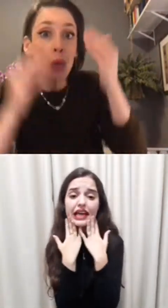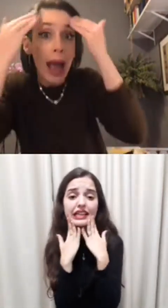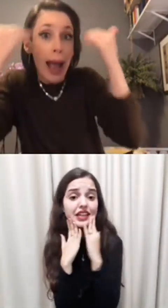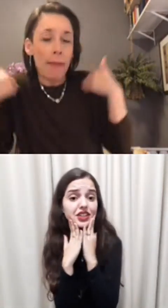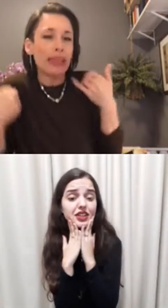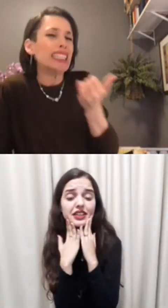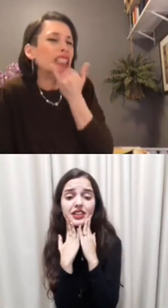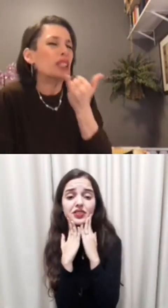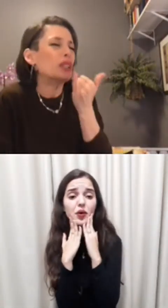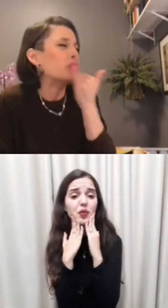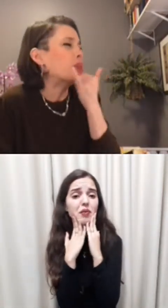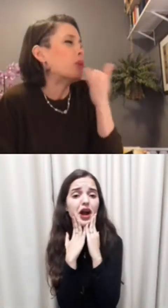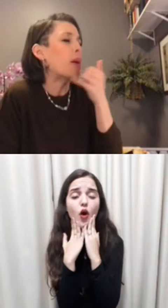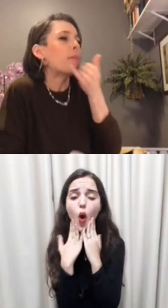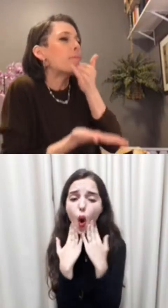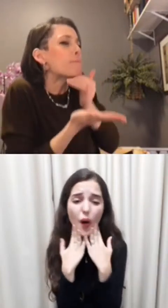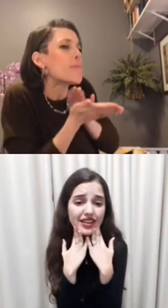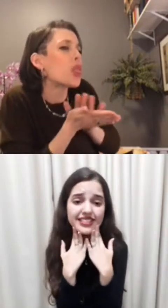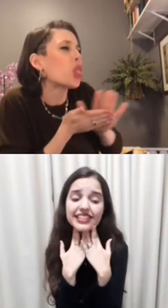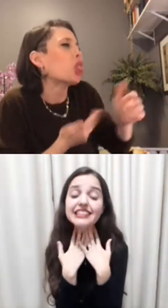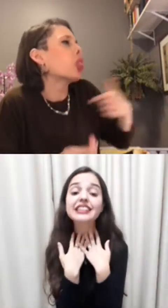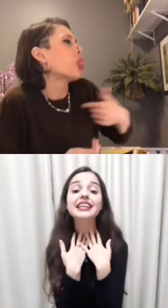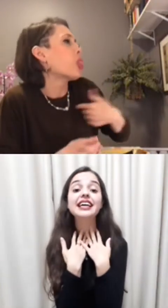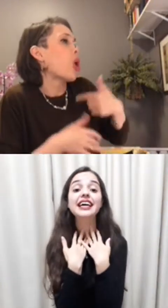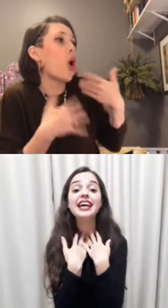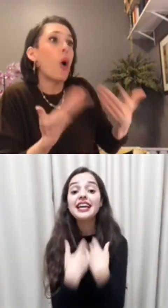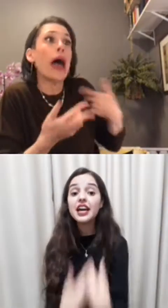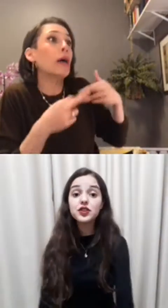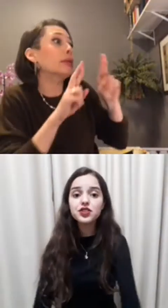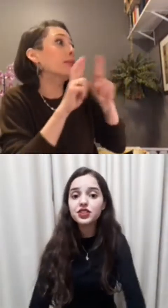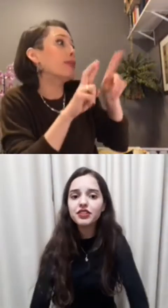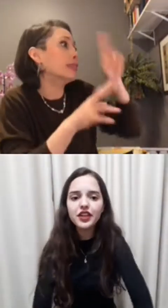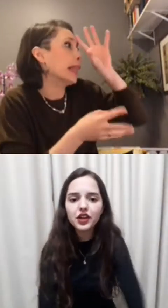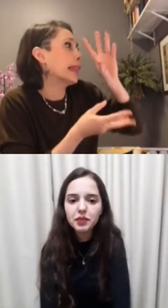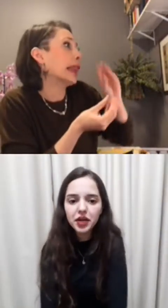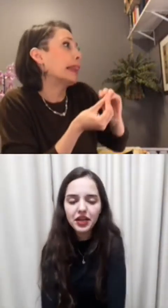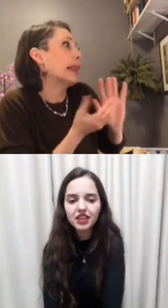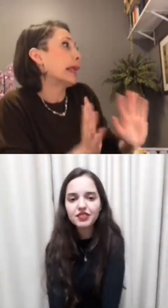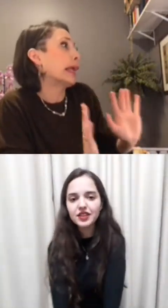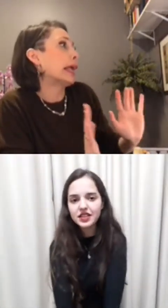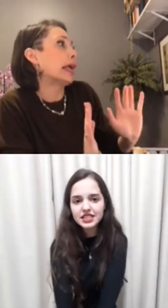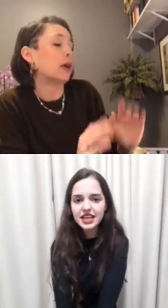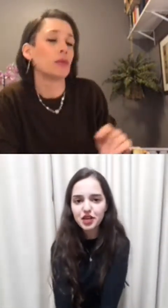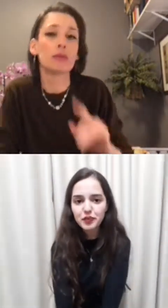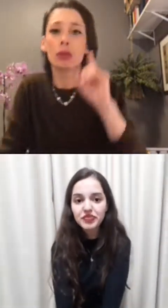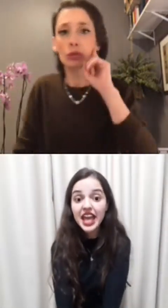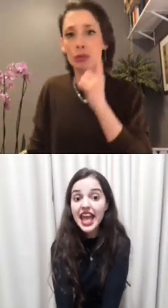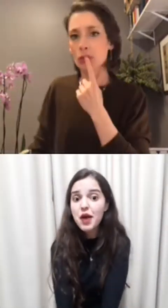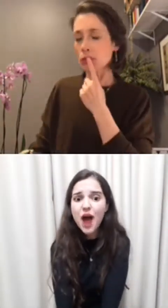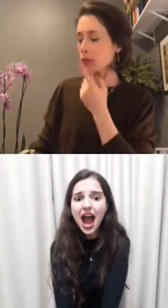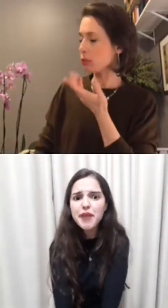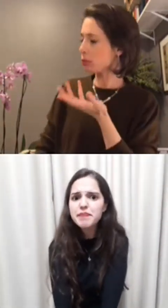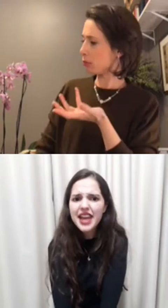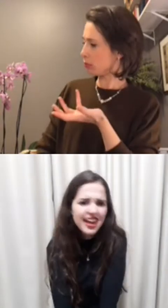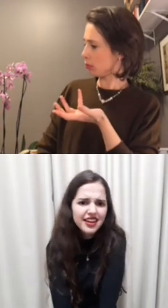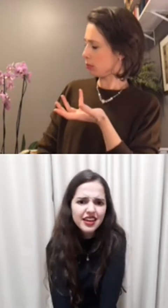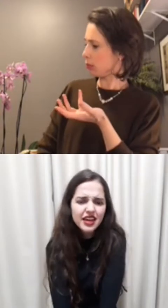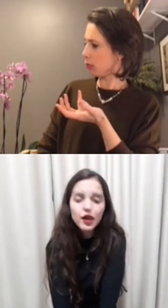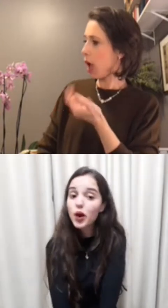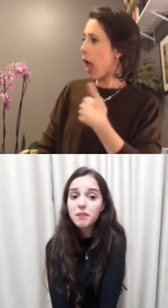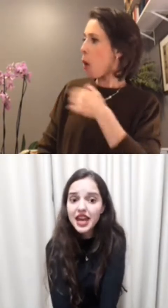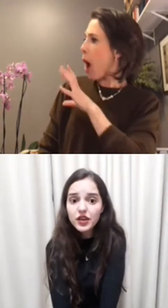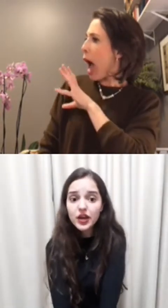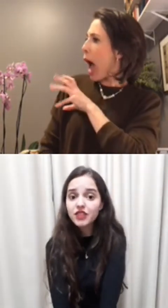tenha entendido alguma coisa. E aí o surdo virou pra mim e falou assim: